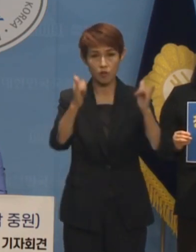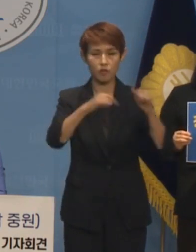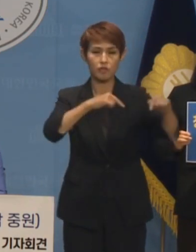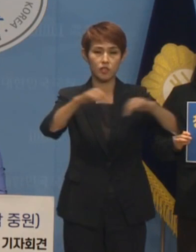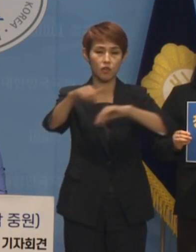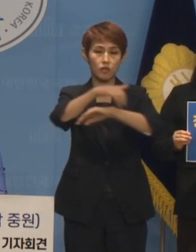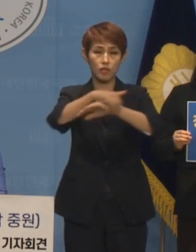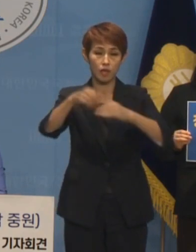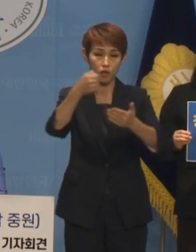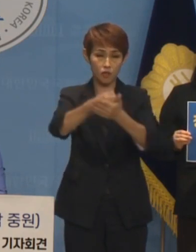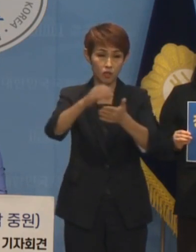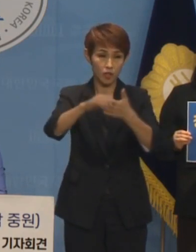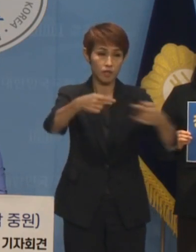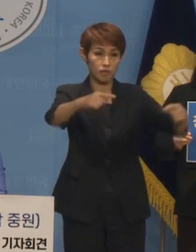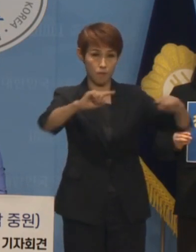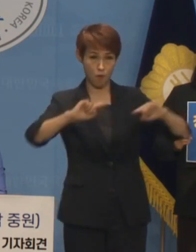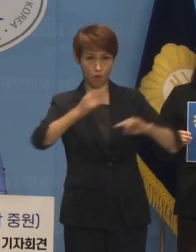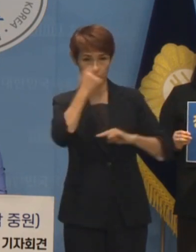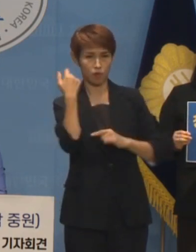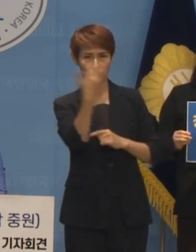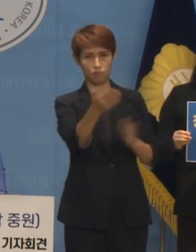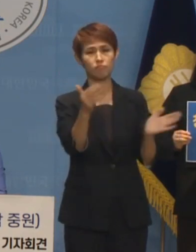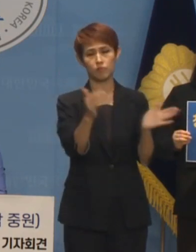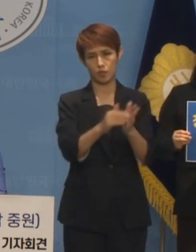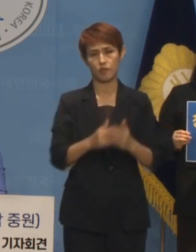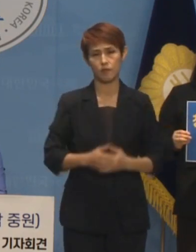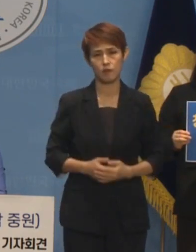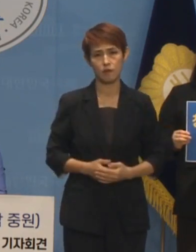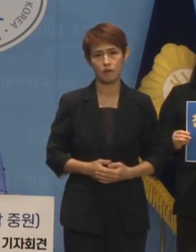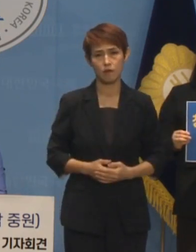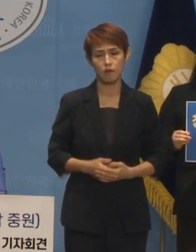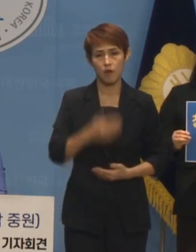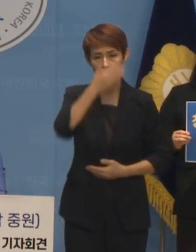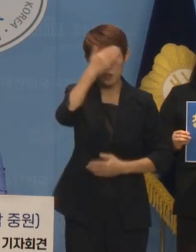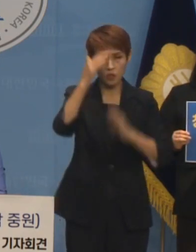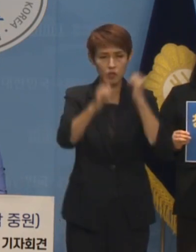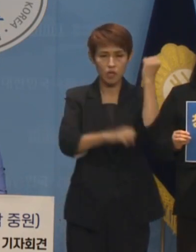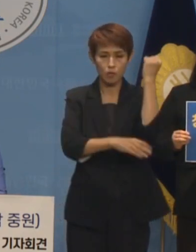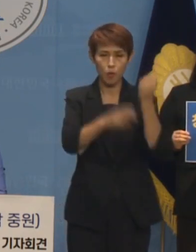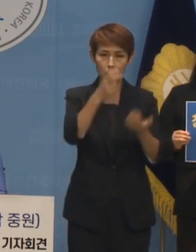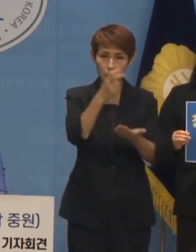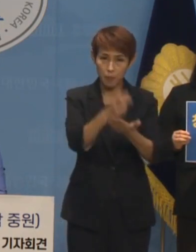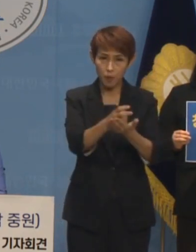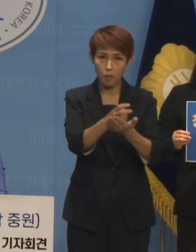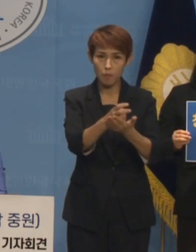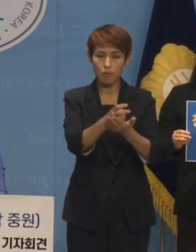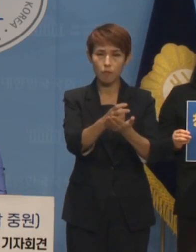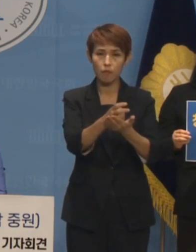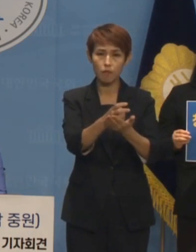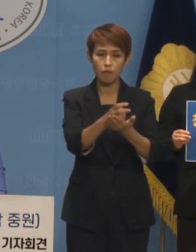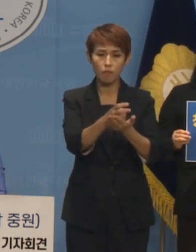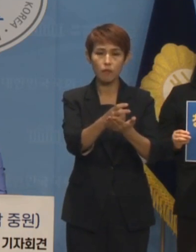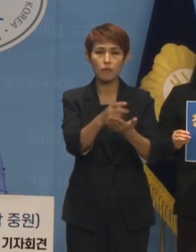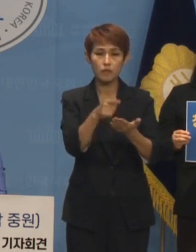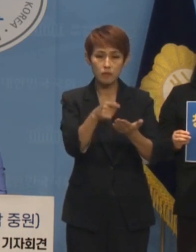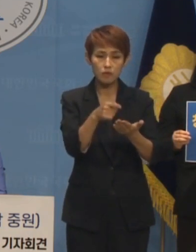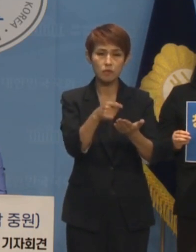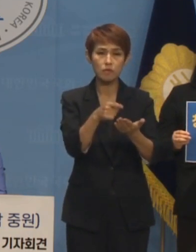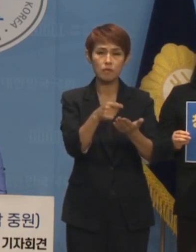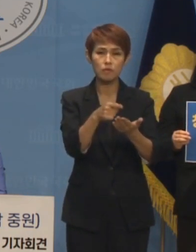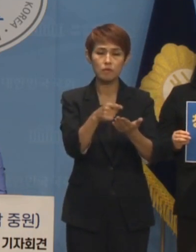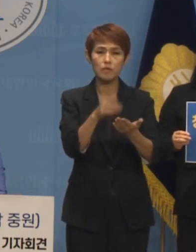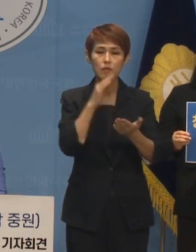결정 과정에 참여를 보장했습니다. 그런데 청년 기본법의 일반적 선언적 규정은 실제